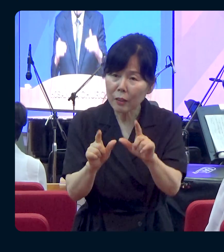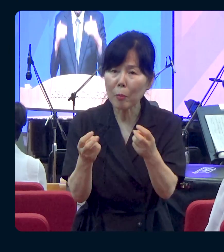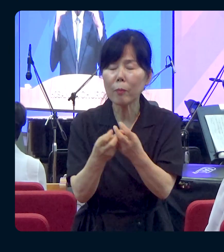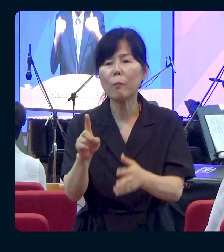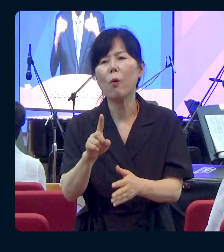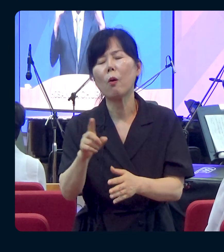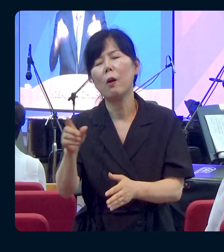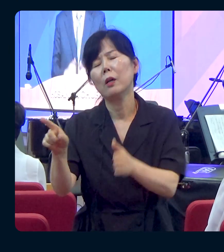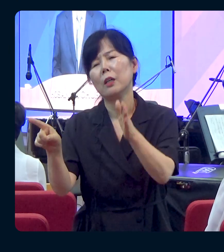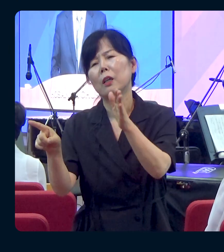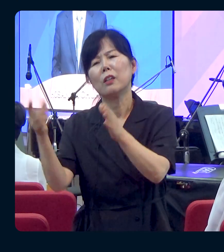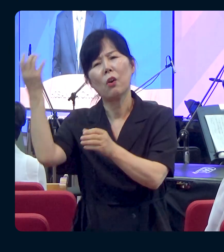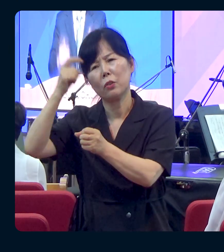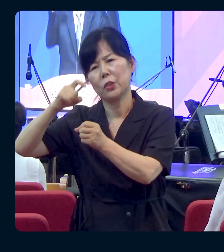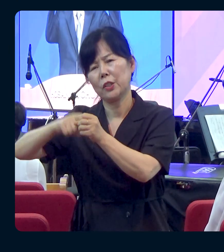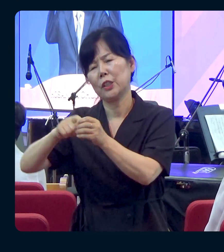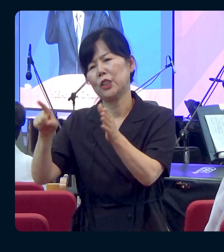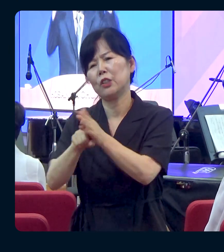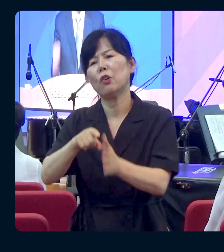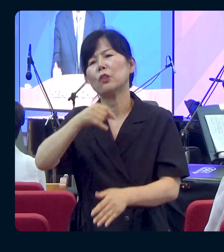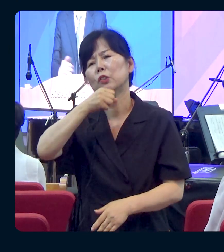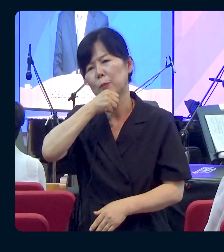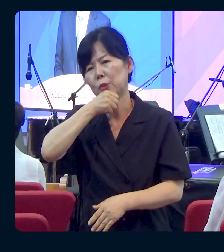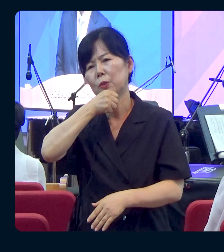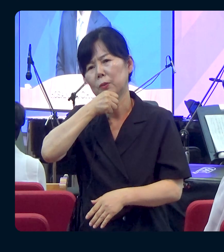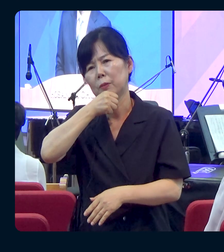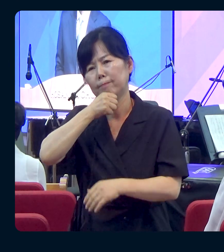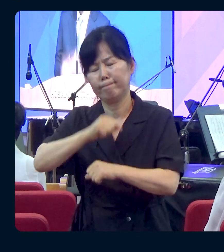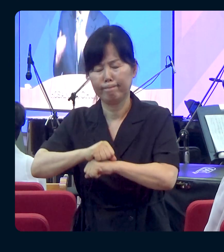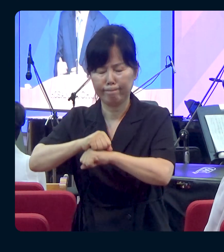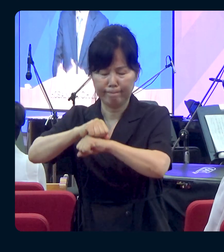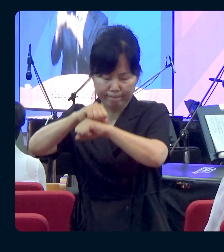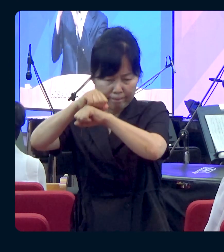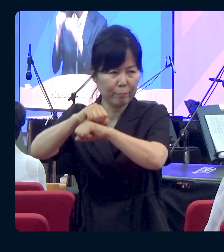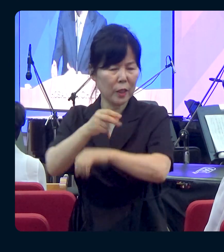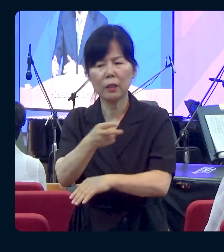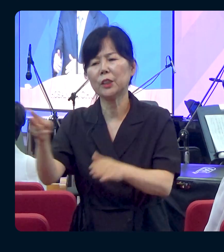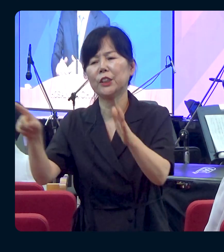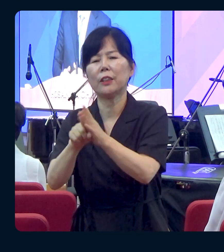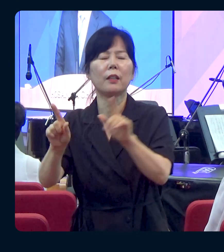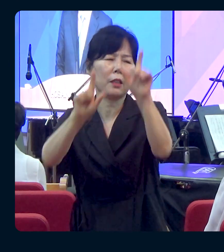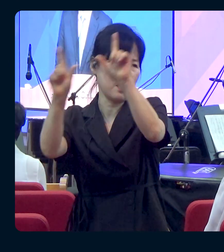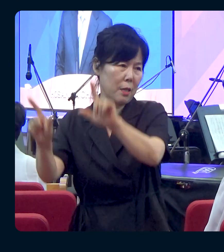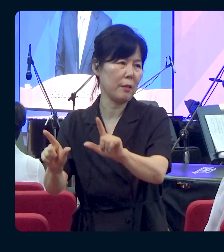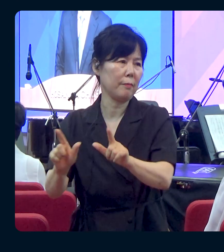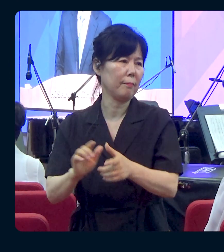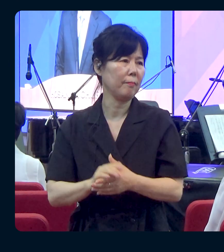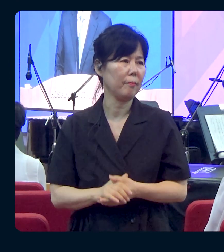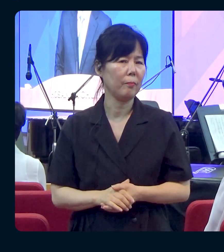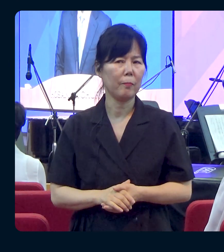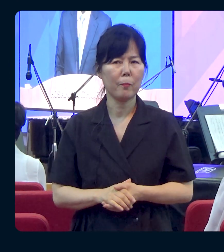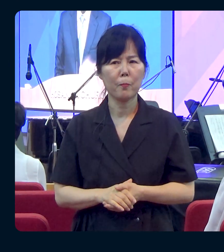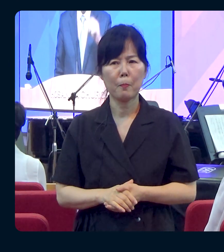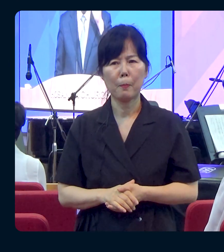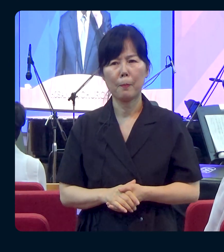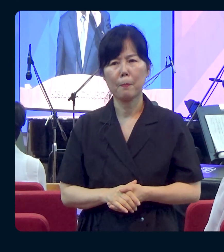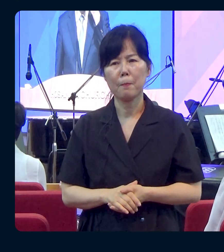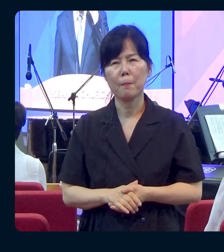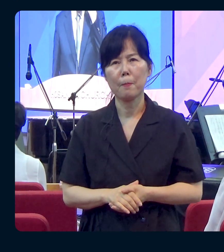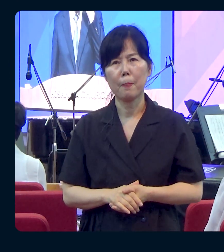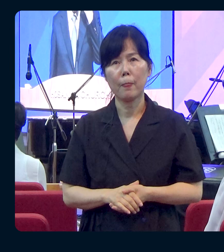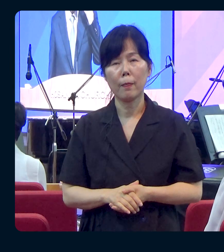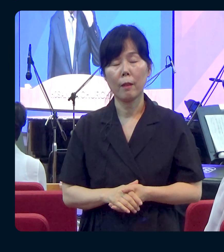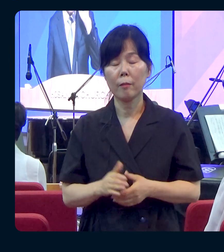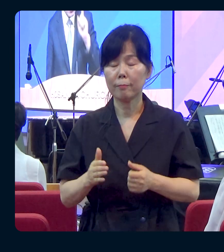것은요, 바로 영적인 크레딧 스코어를 잘 쌓아가야 하는 거예요. 이게 또한 신앙생활이죠. 신앙생활은 바로